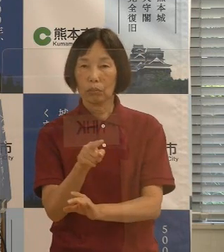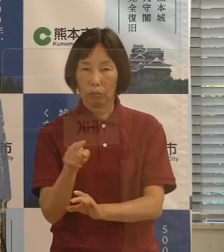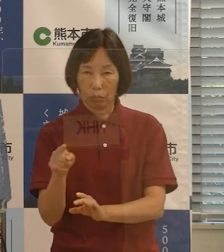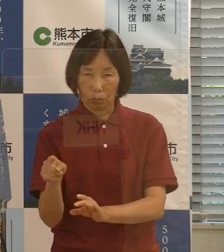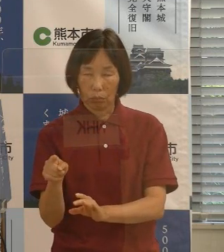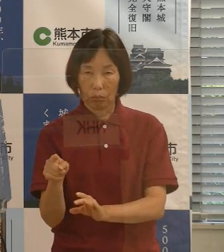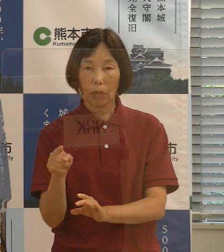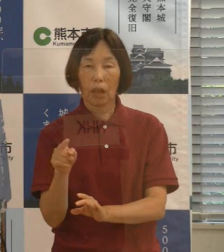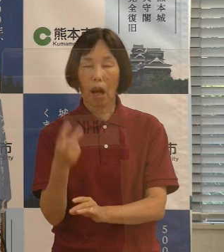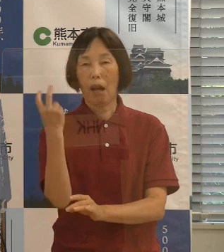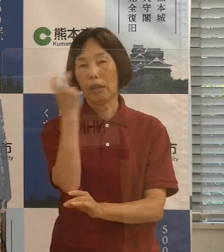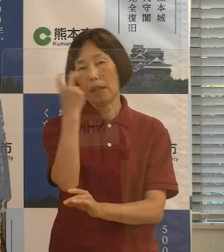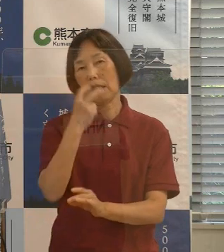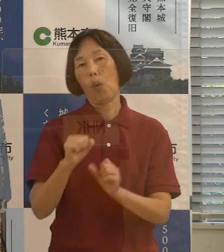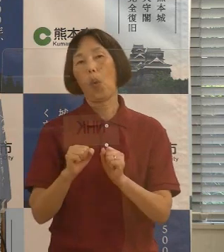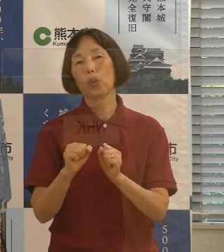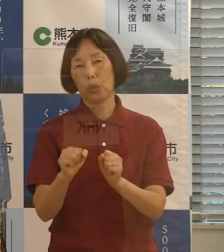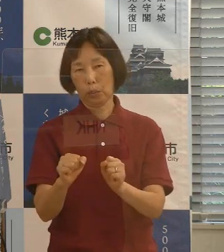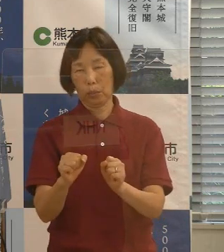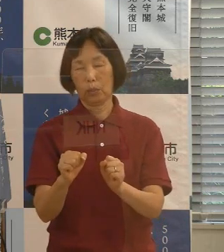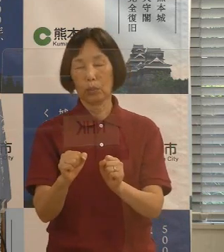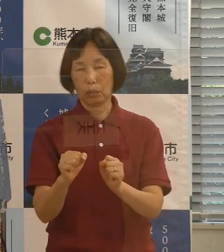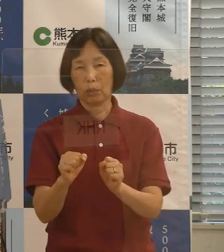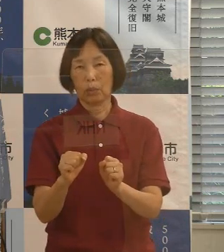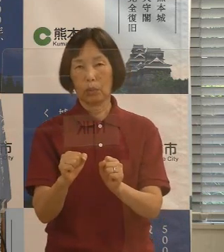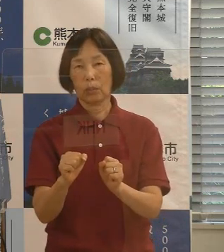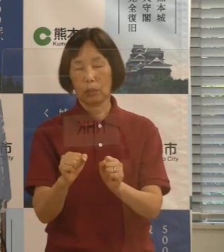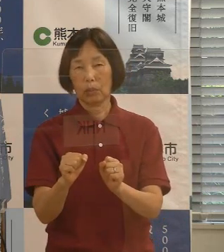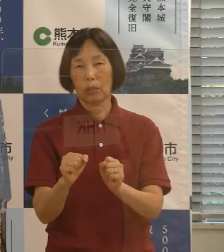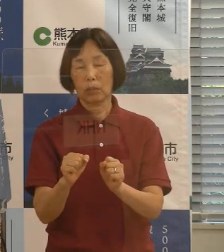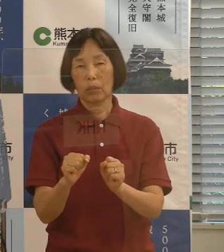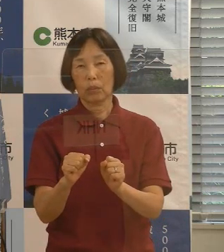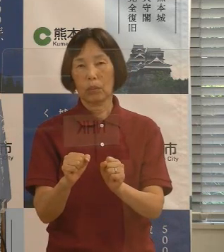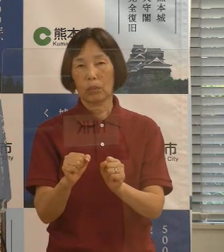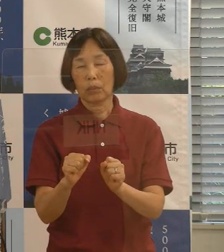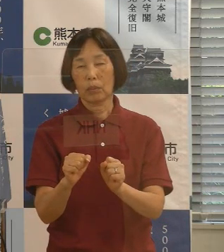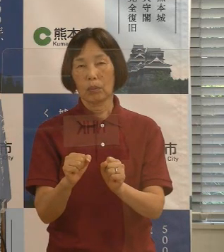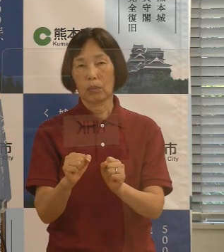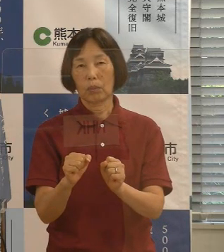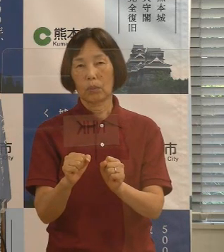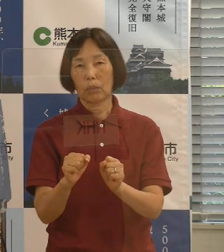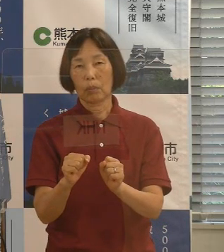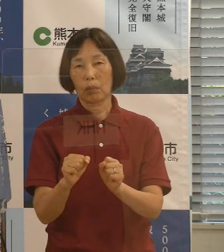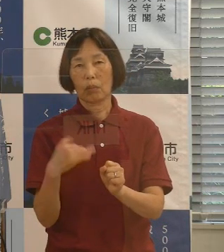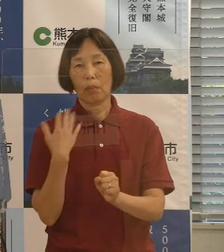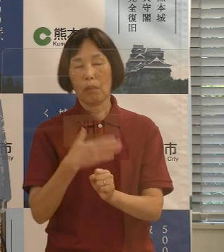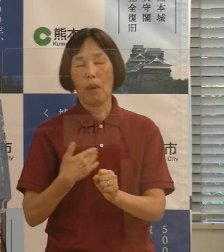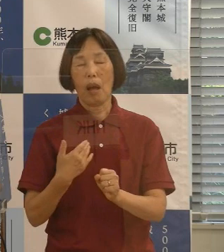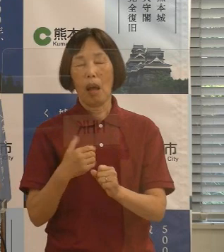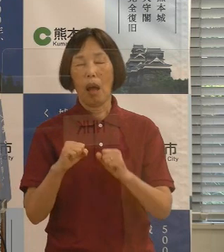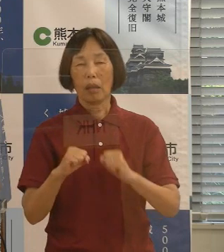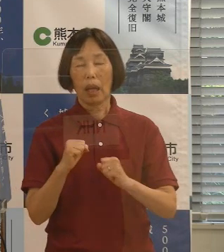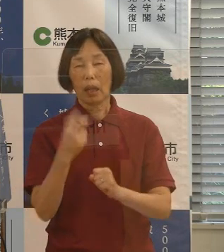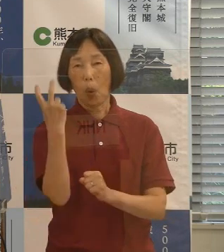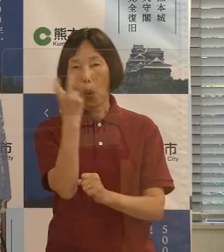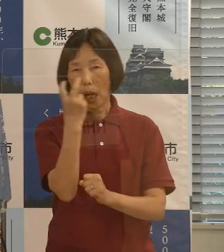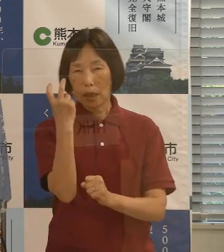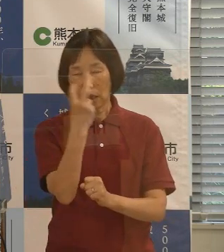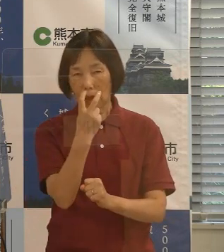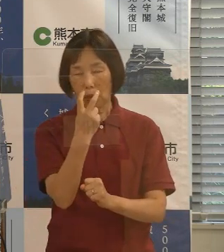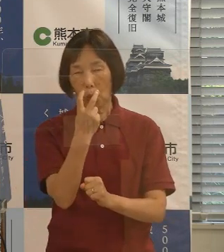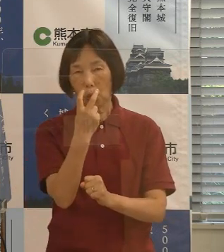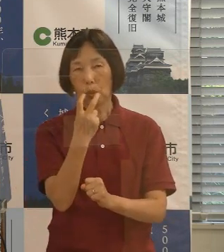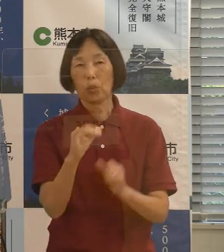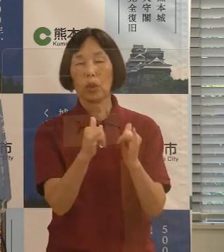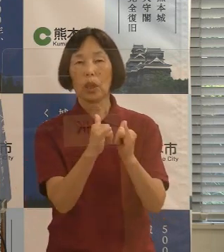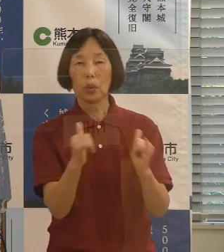また検査をしていただくようにしたり、それから、まあ、健康観察の方へのですね、い